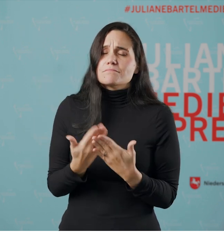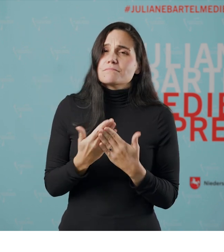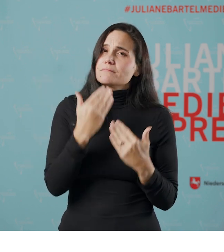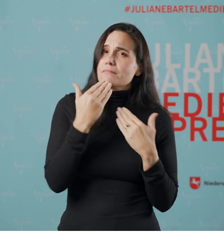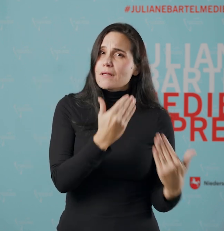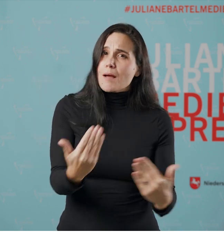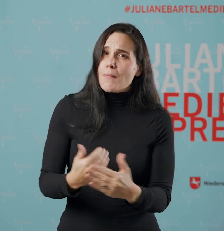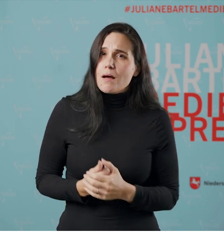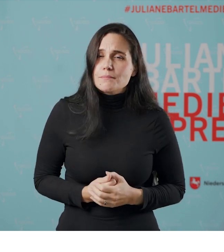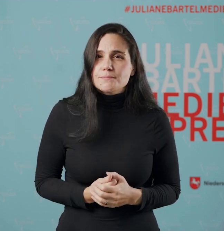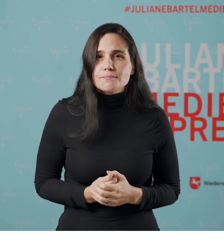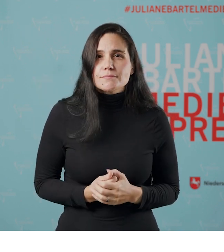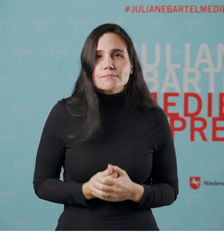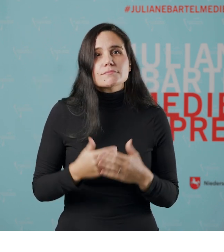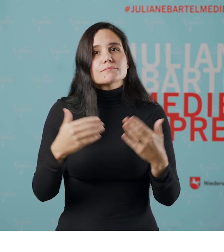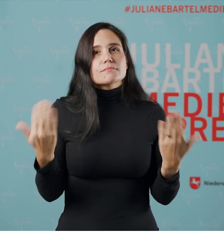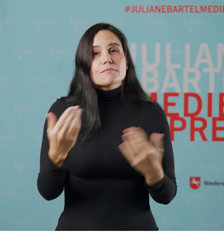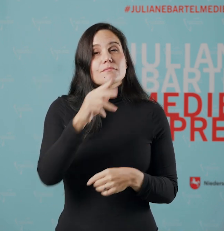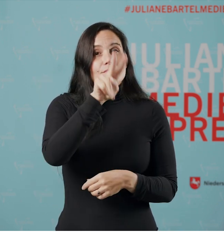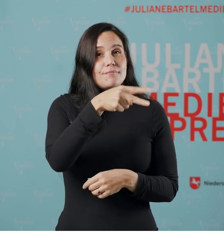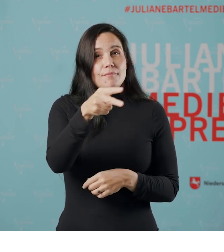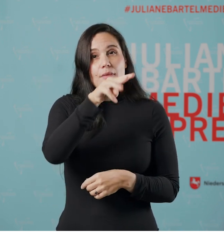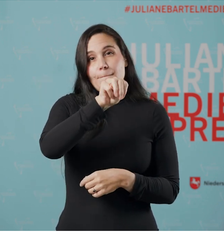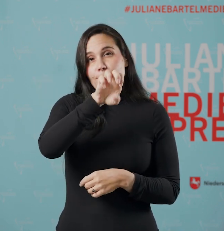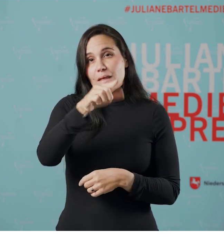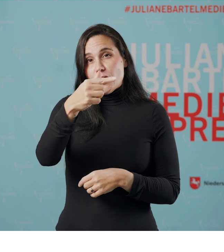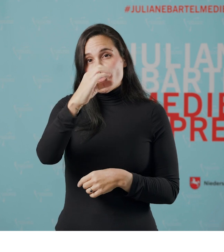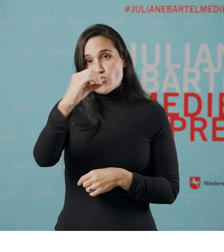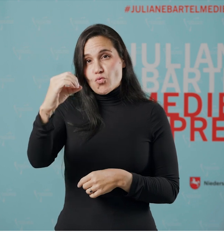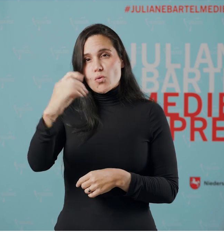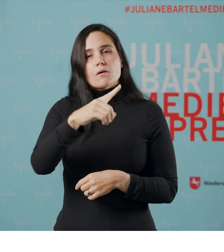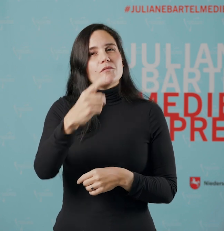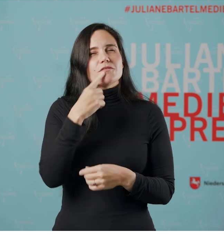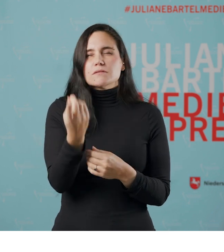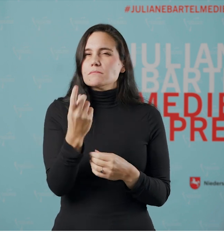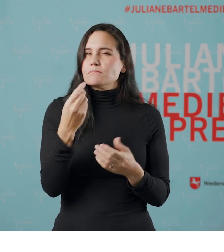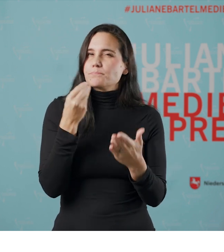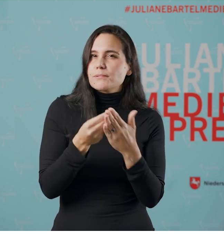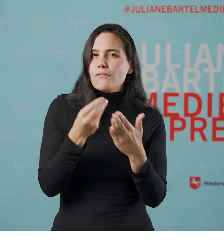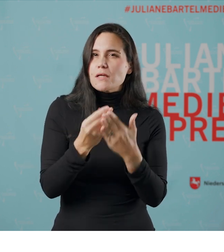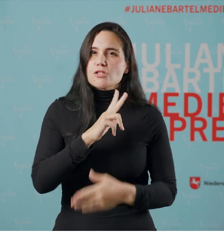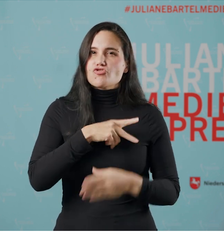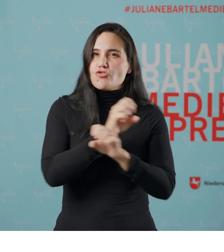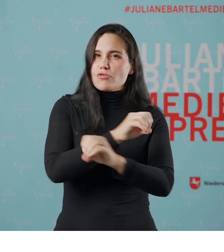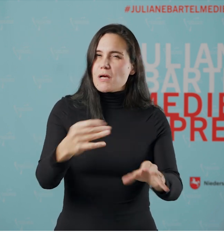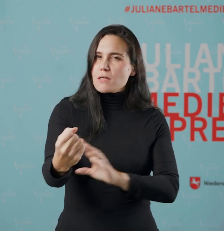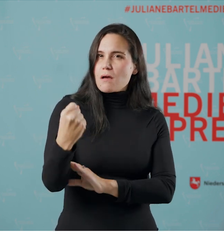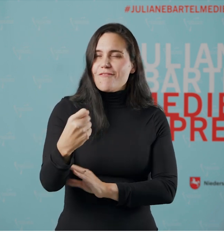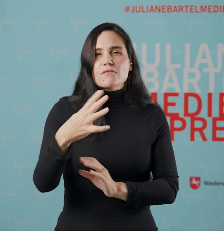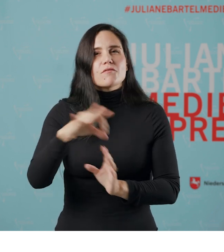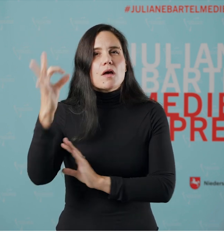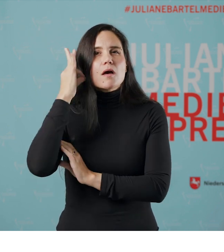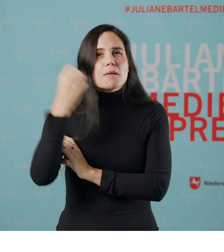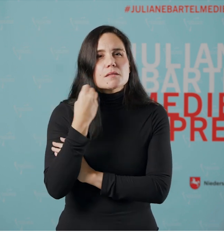auszeichnet. Und dafür bin ich wirklich extrem dankbar. Also ich würde sagen, MeToo ist das Phänomen, wo wir die emanzipatorische Kraft von Social Media